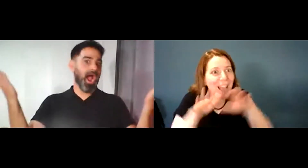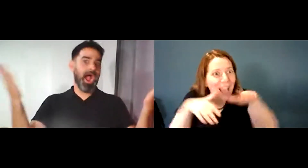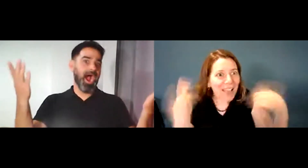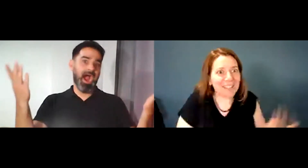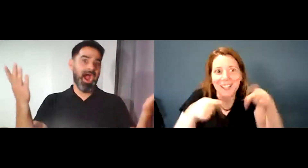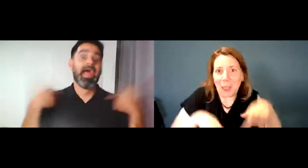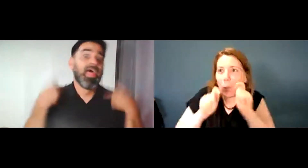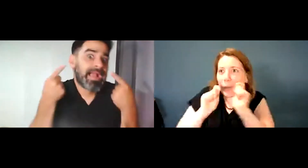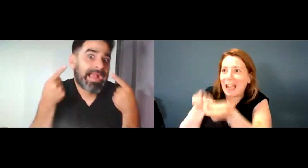Sí.